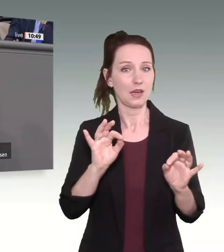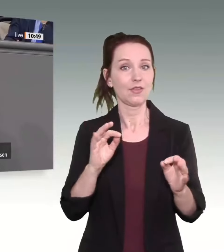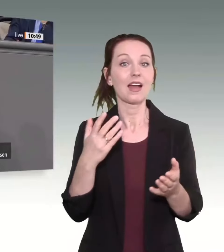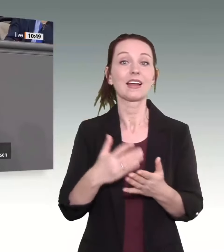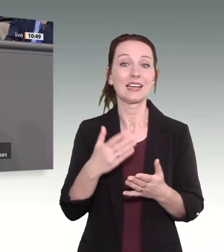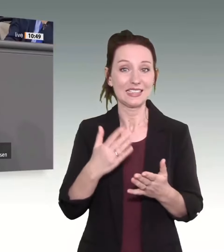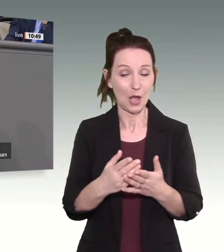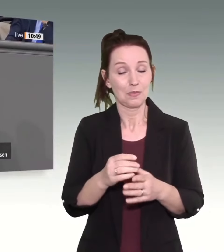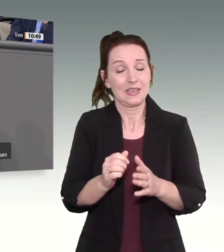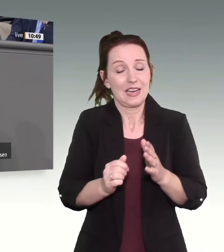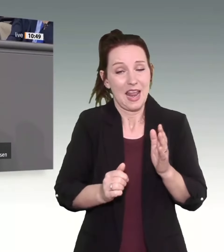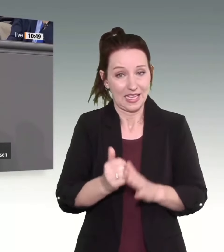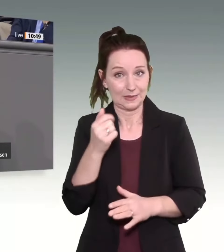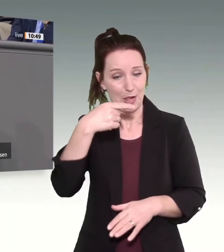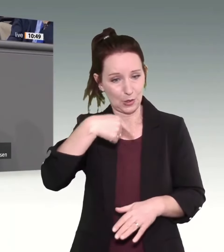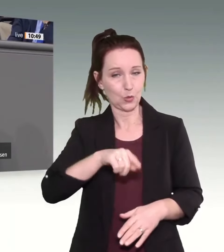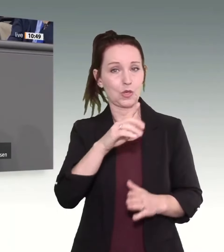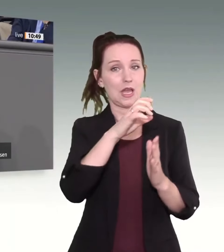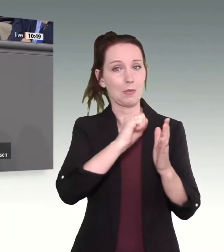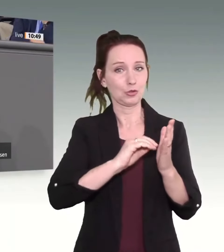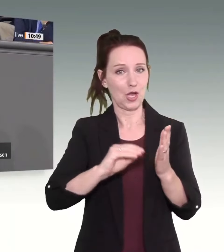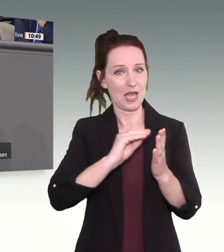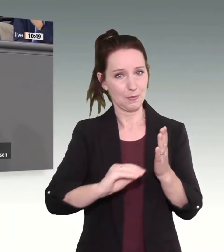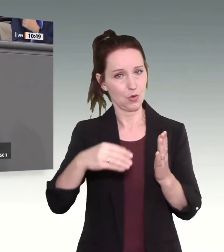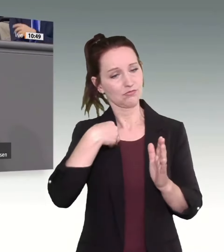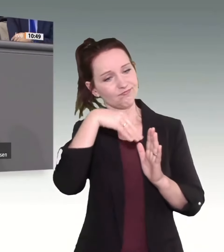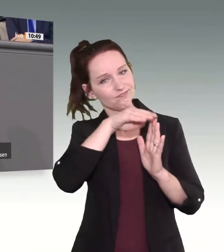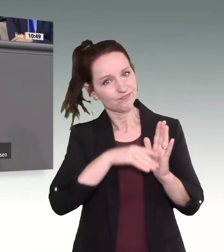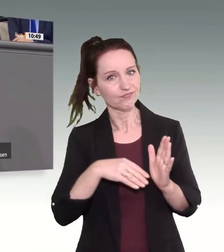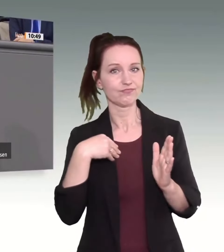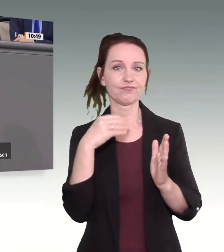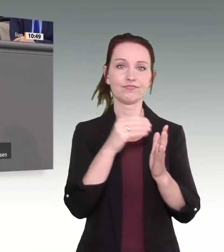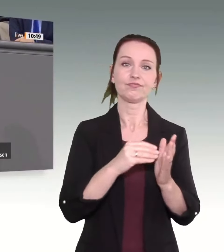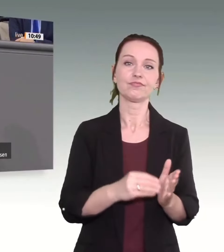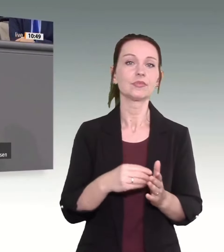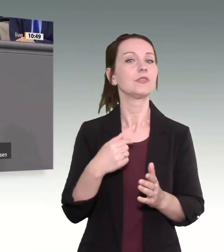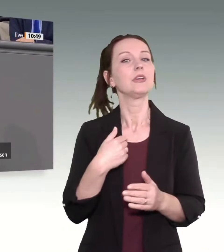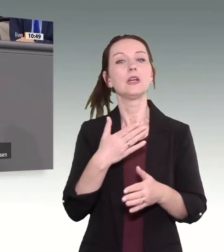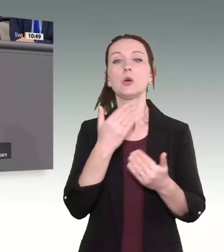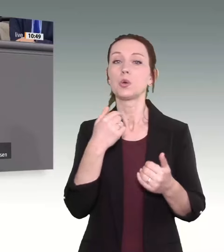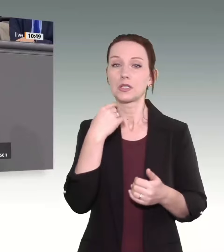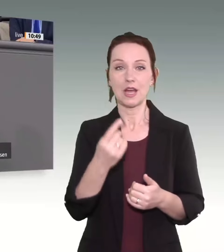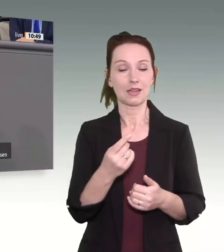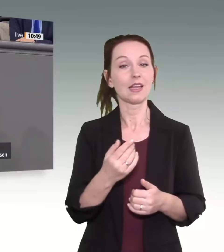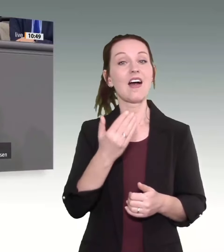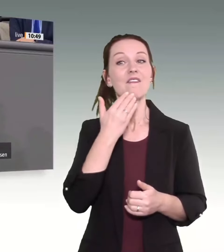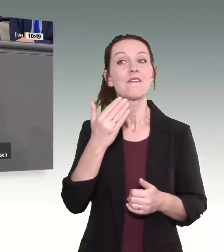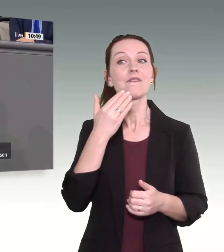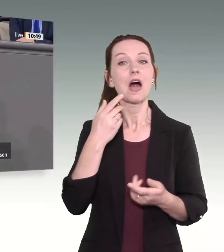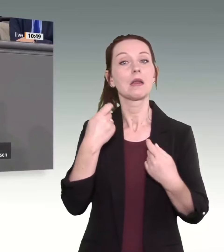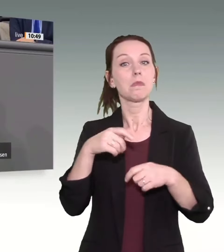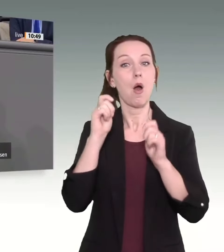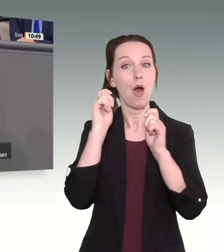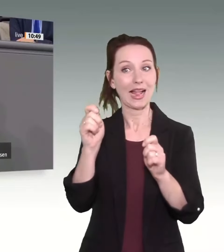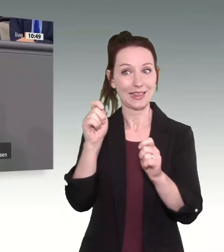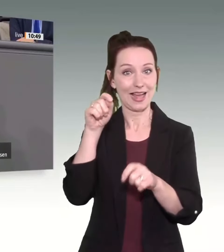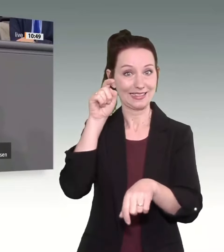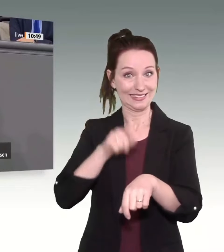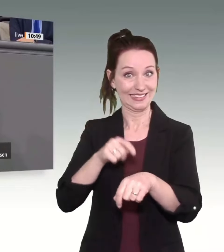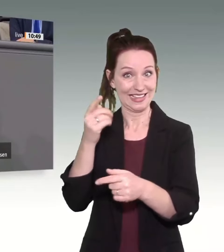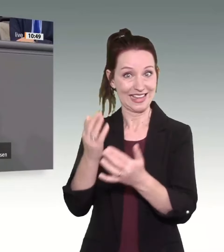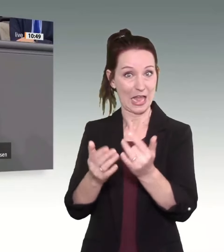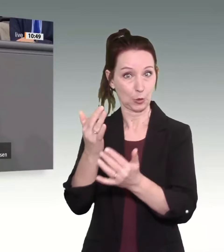allererste Mal bei der Ausgestaltung dieser Abschreibung nicht gesagt, es gilt der Antrag des Bauantrags. Das wäre dann nur